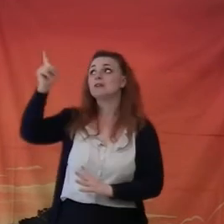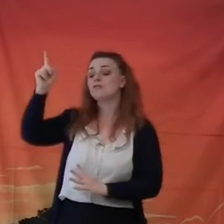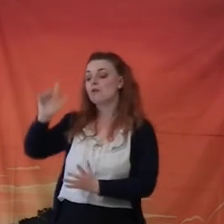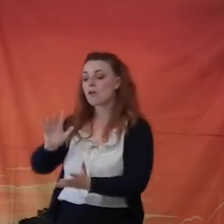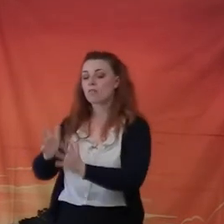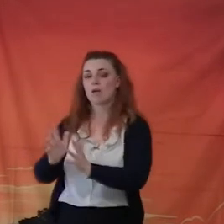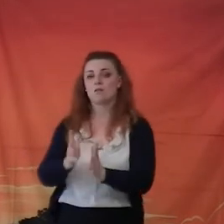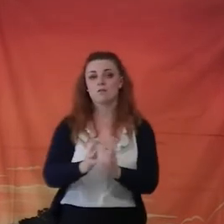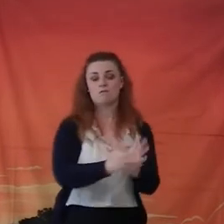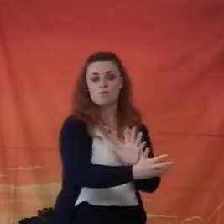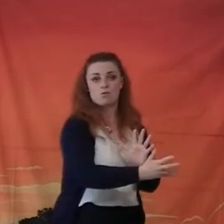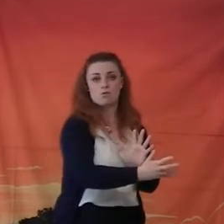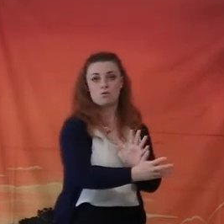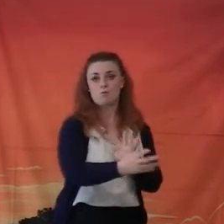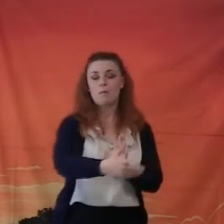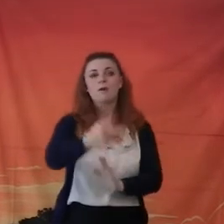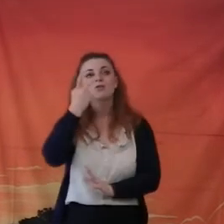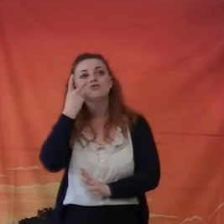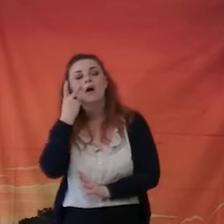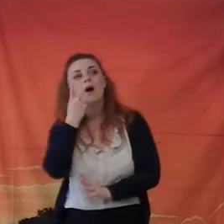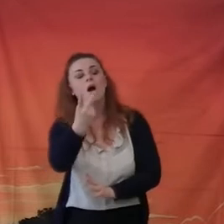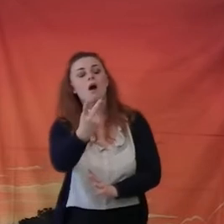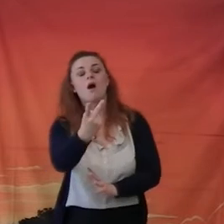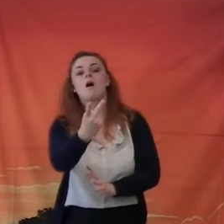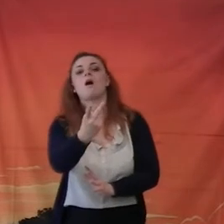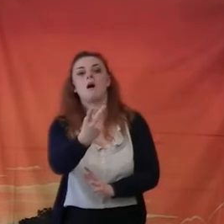vivere di questo popolo meraviglioso.